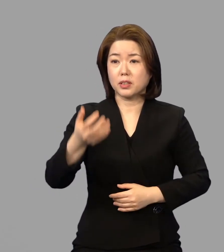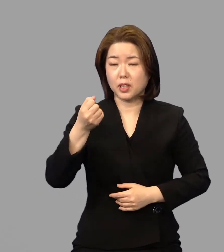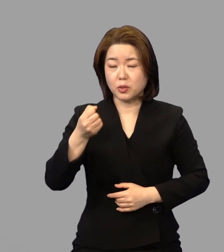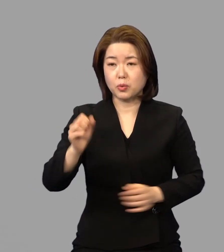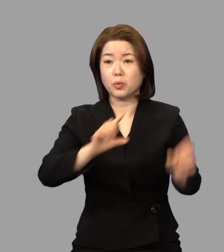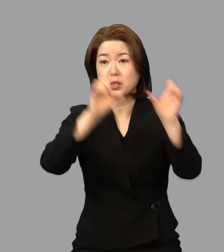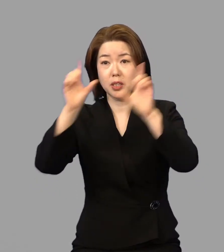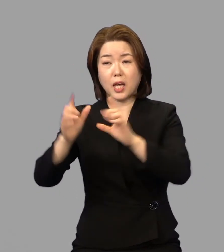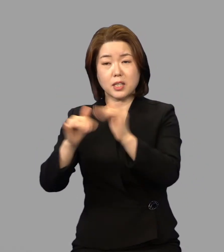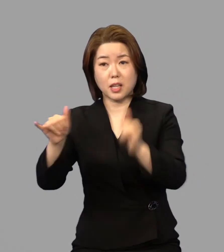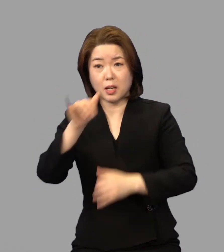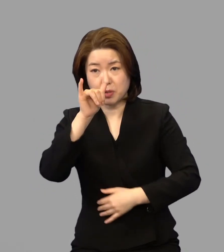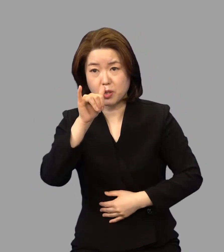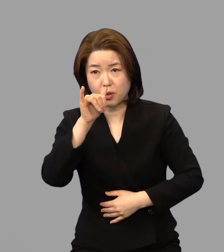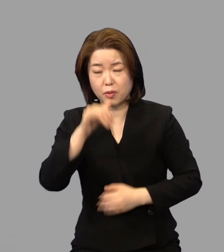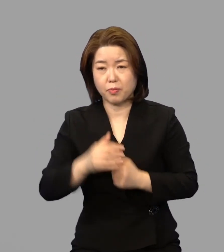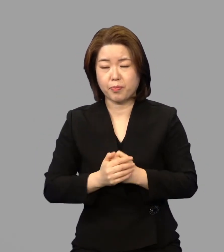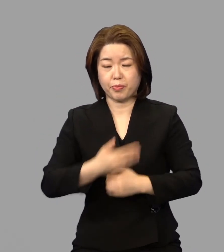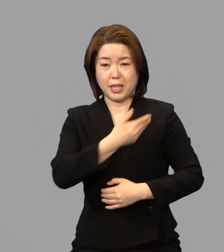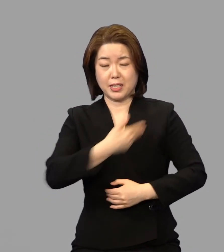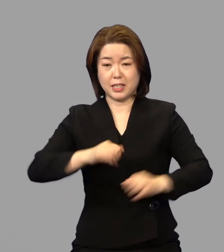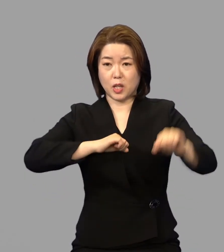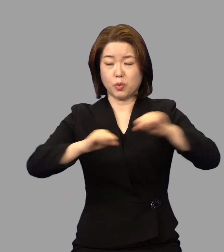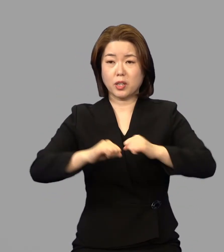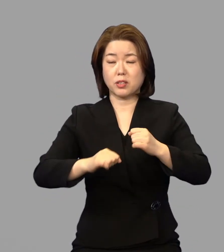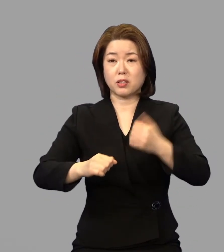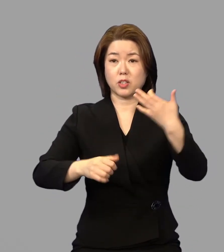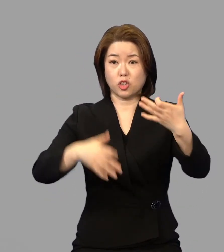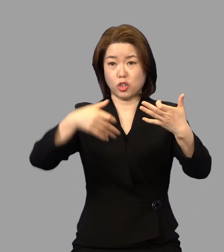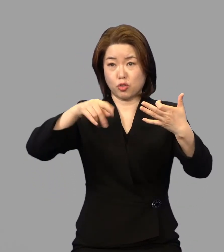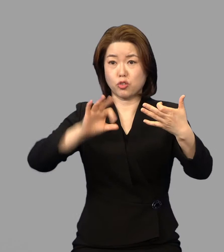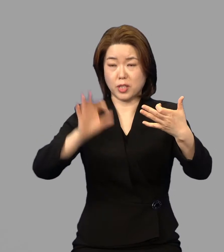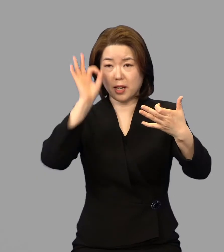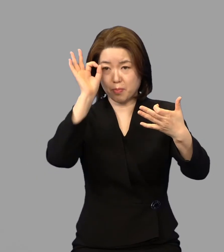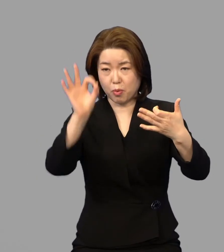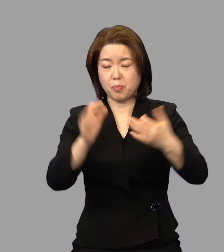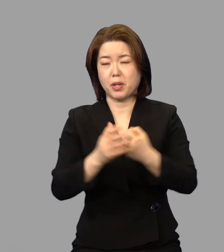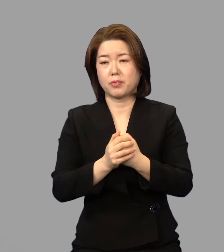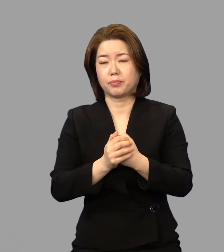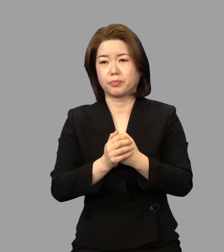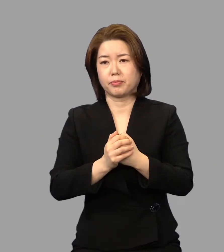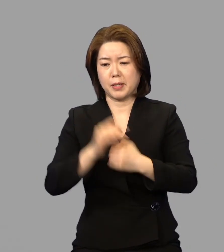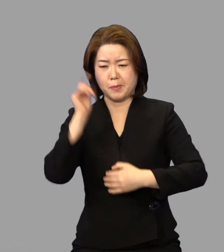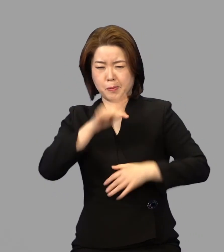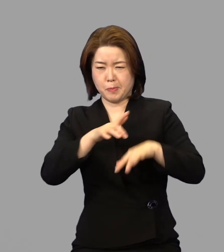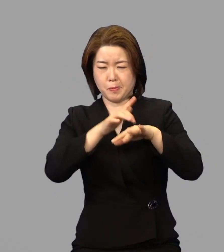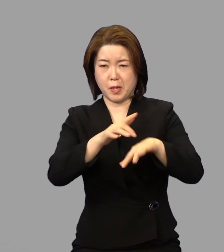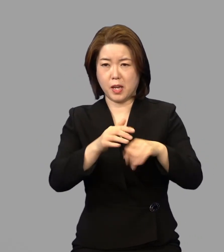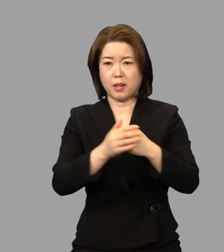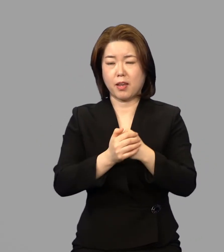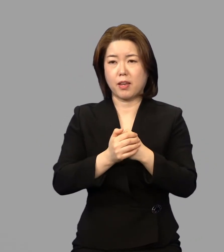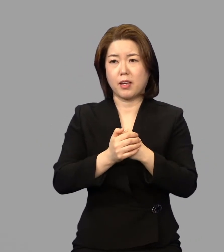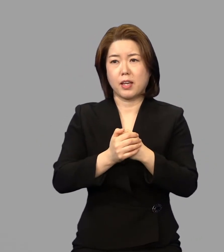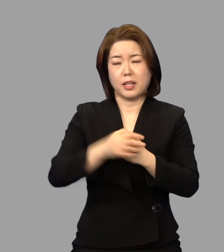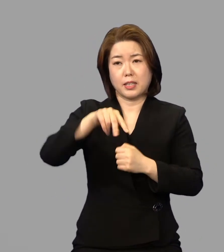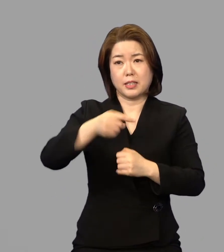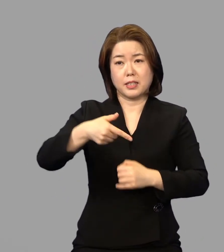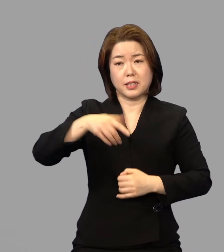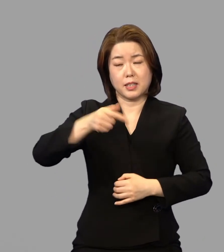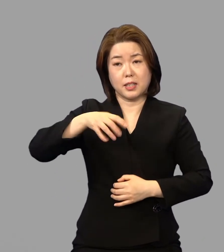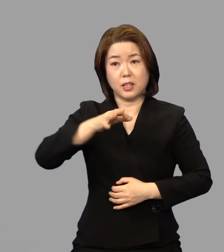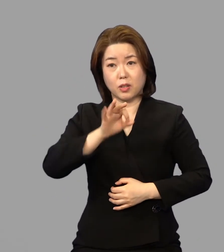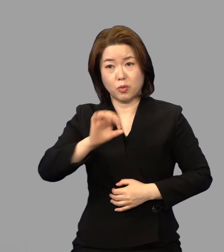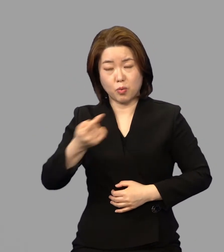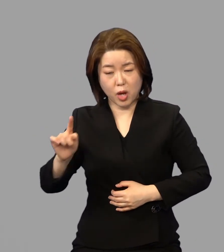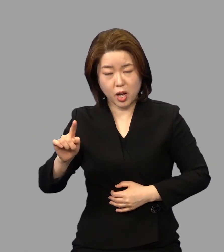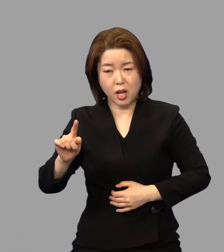없습니까? 사도행전 19장에 보면 악귀가 스기와의 7 아들에게